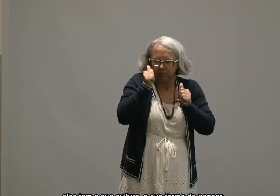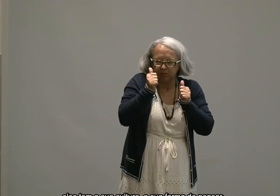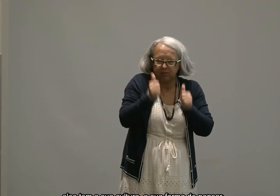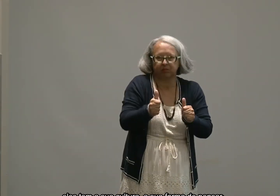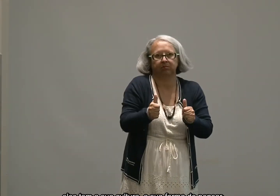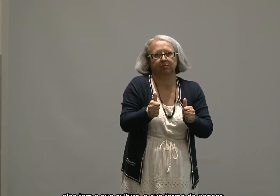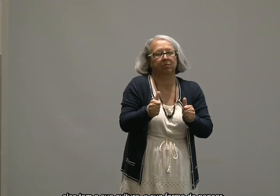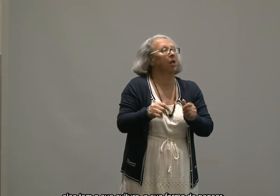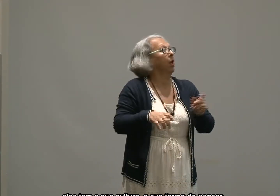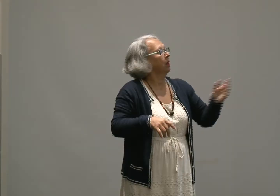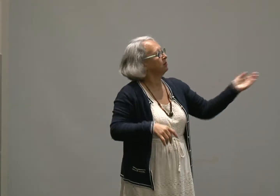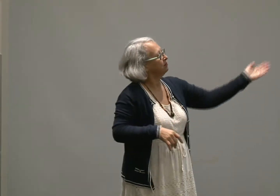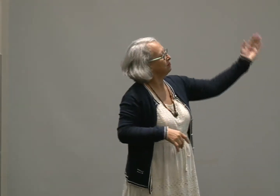de pensar.